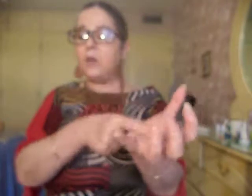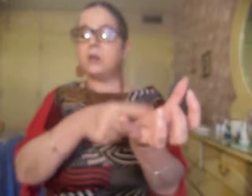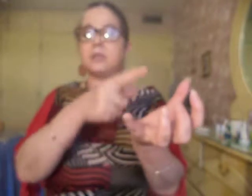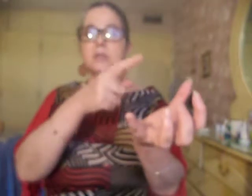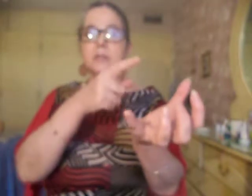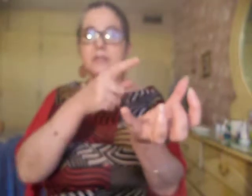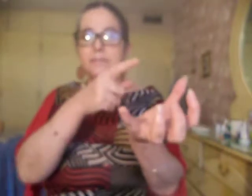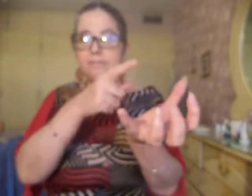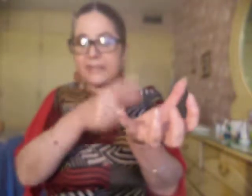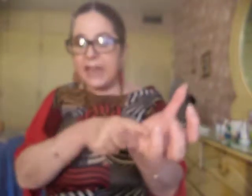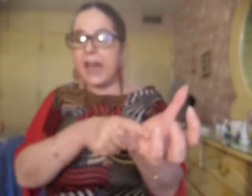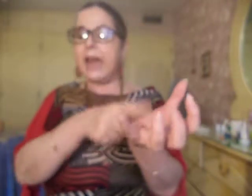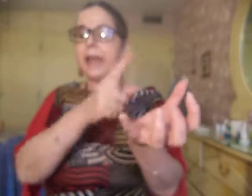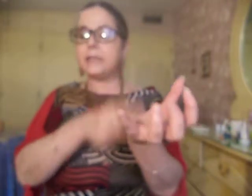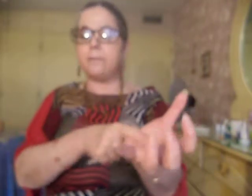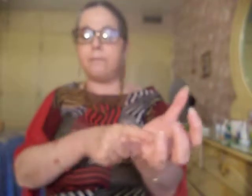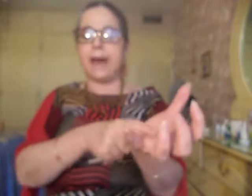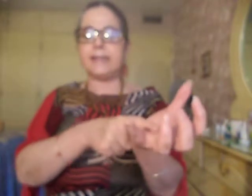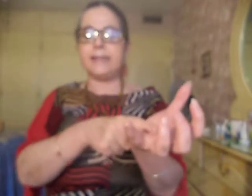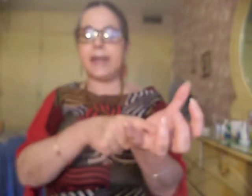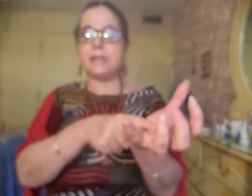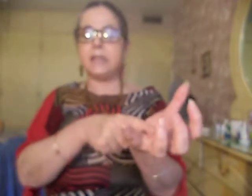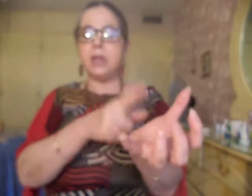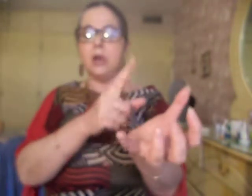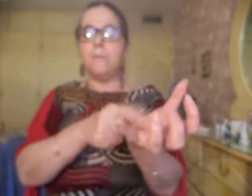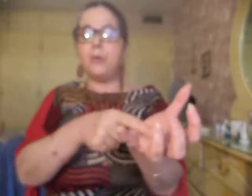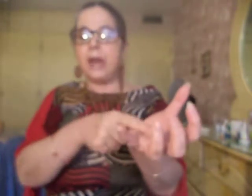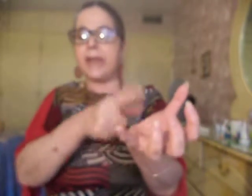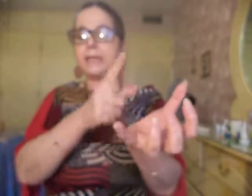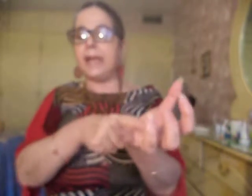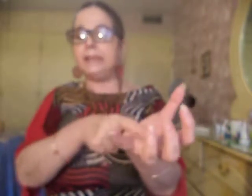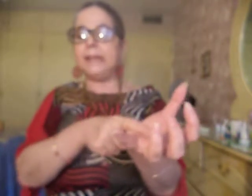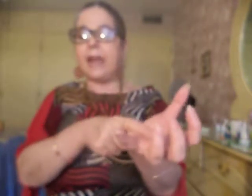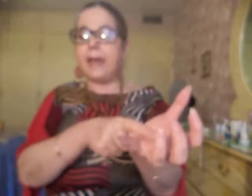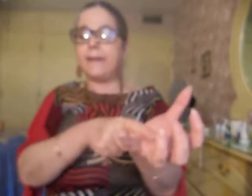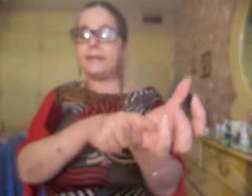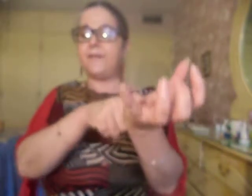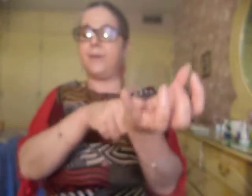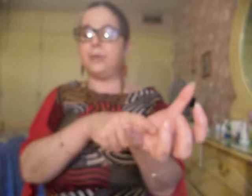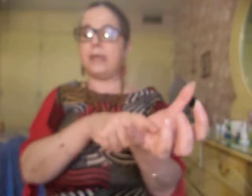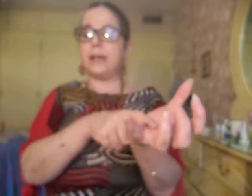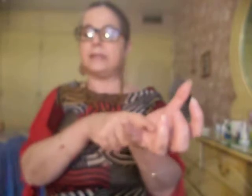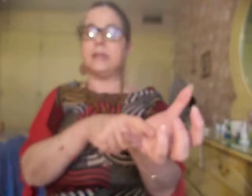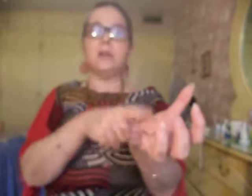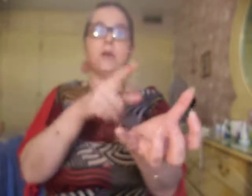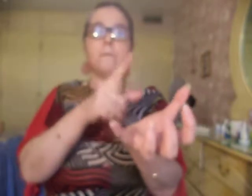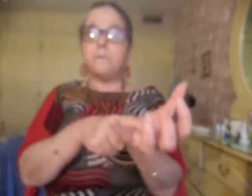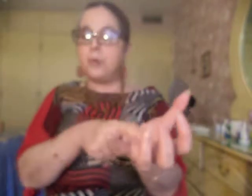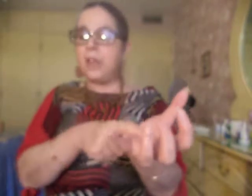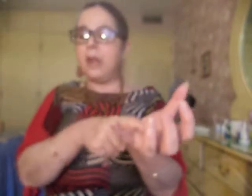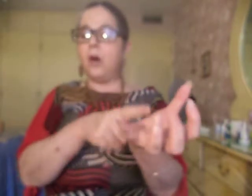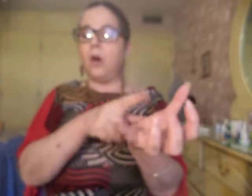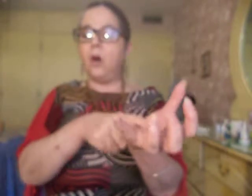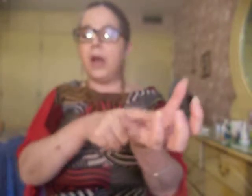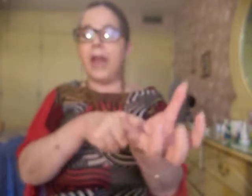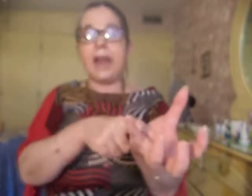arroz, cereales, pastas, purés, ensaladas de frutas, pudín o